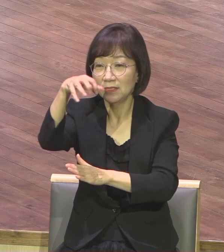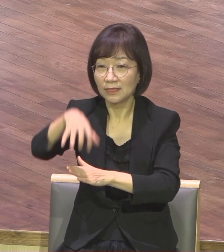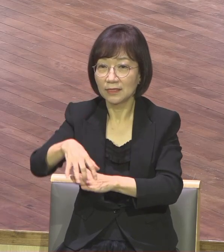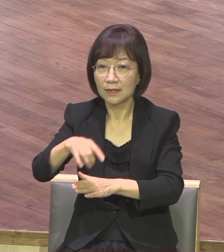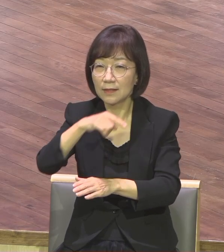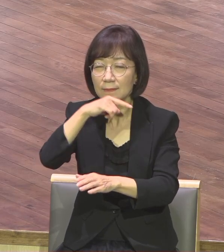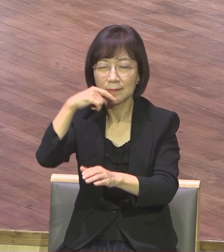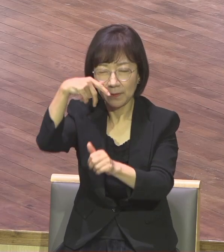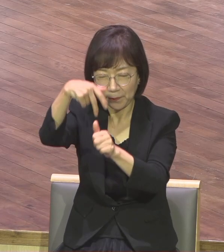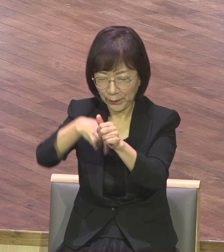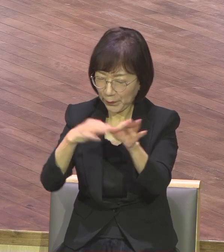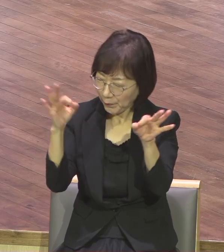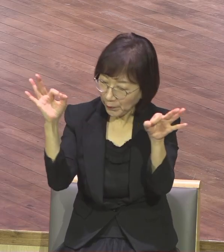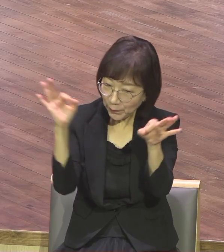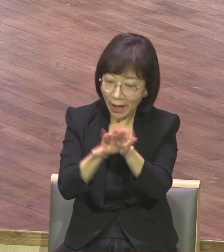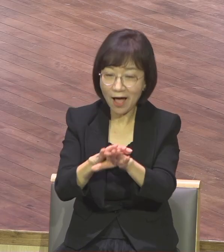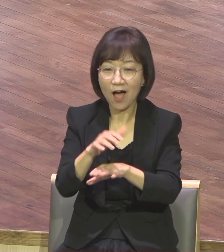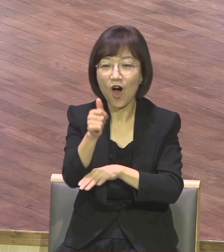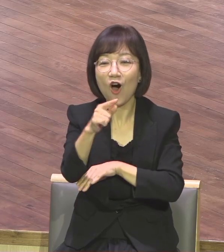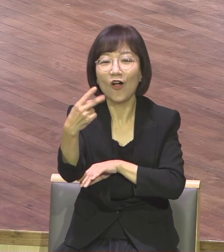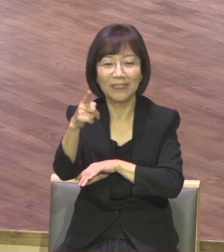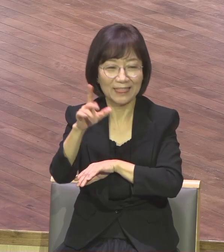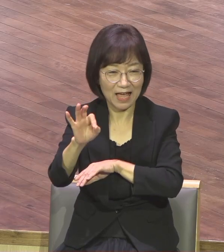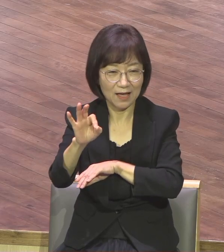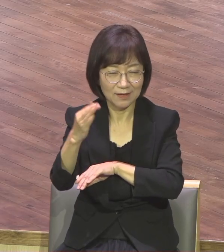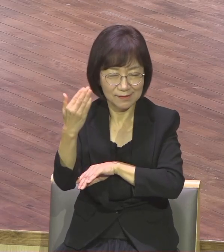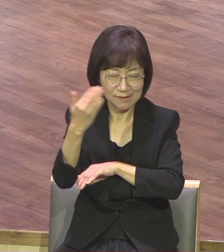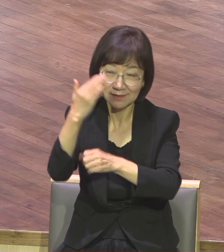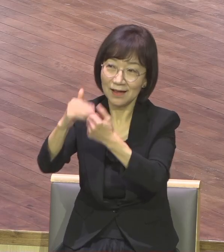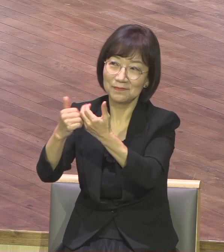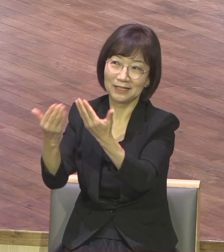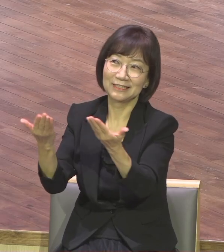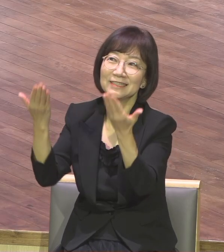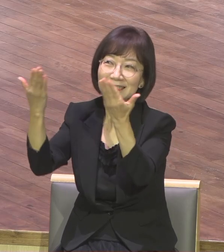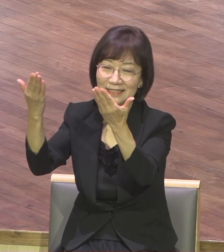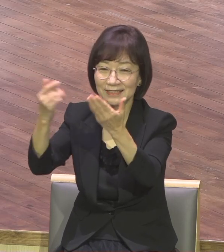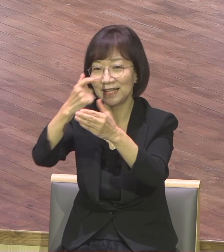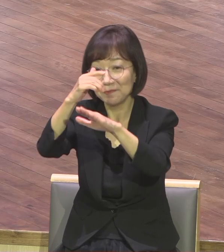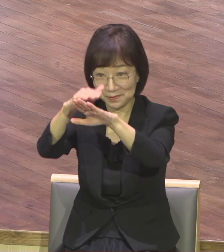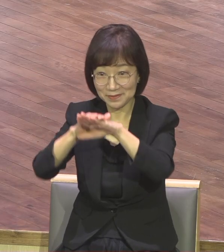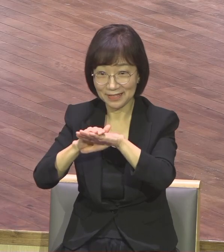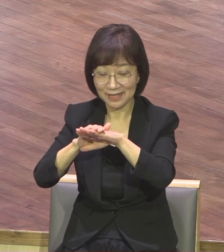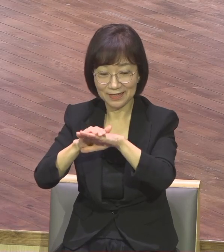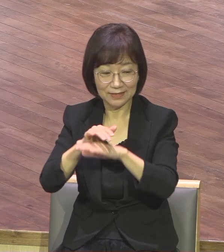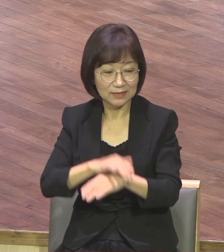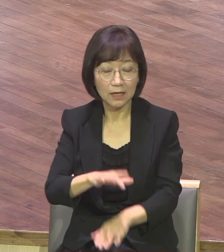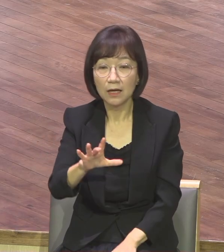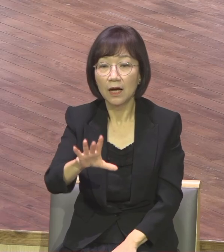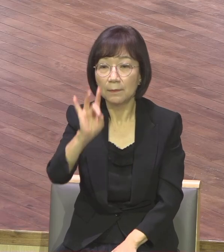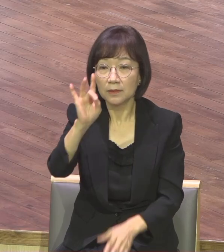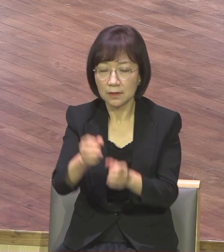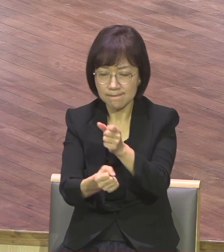예배로 하나님께 영광을 올리게 되었습니다. 먼저 창립